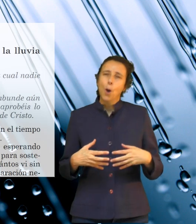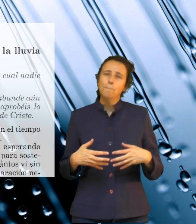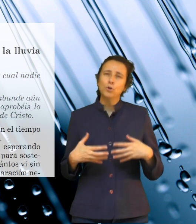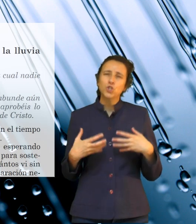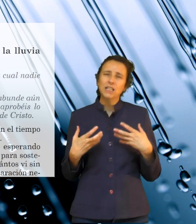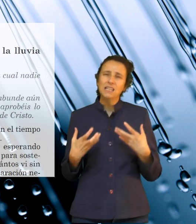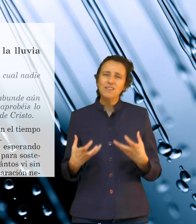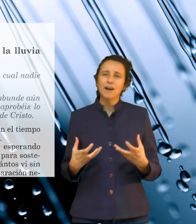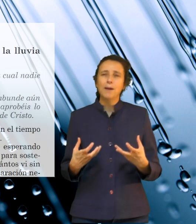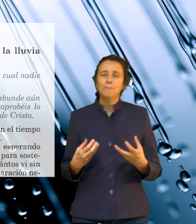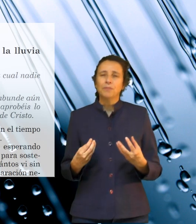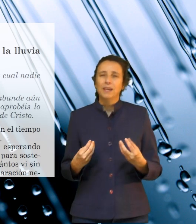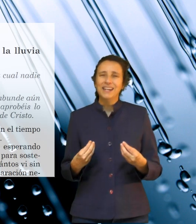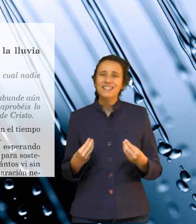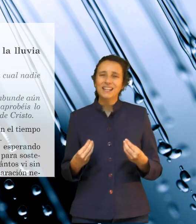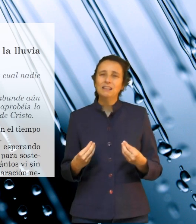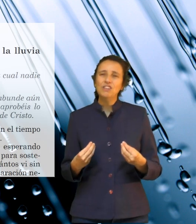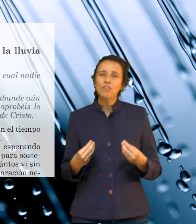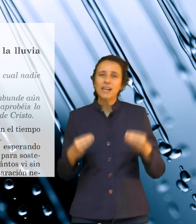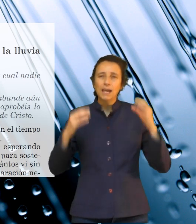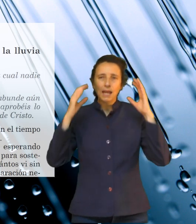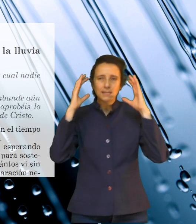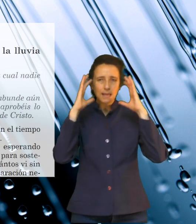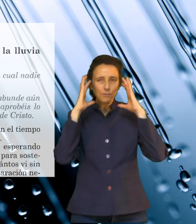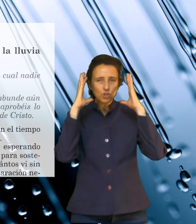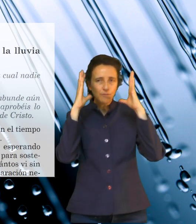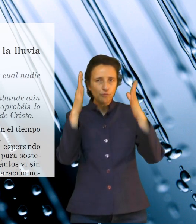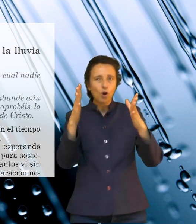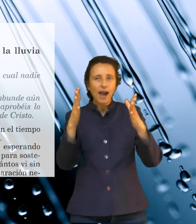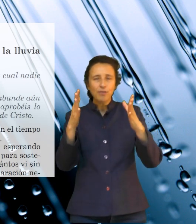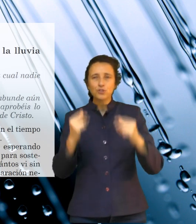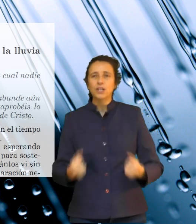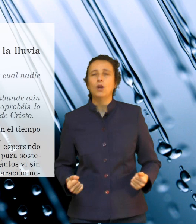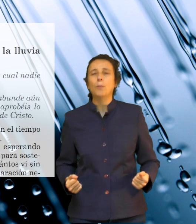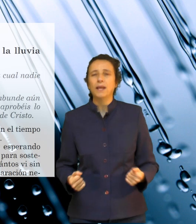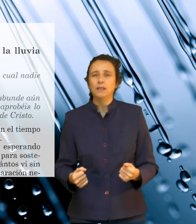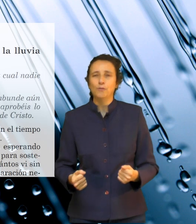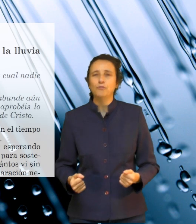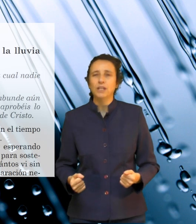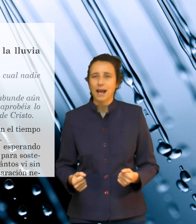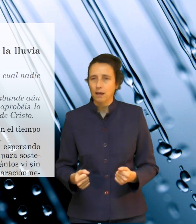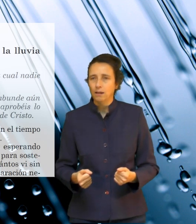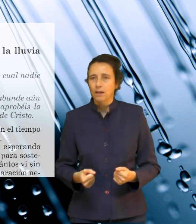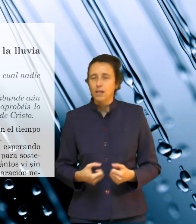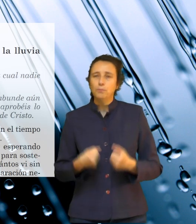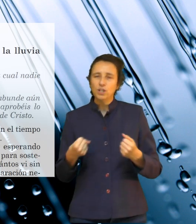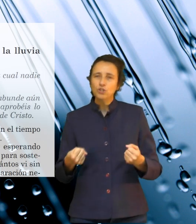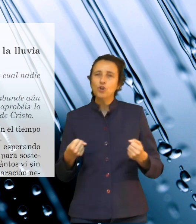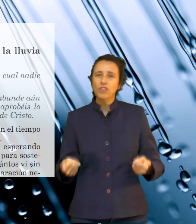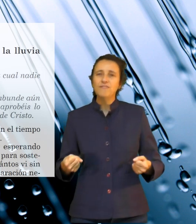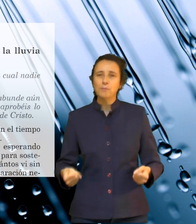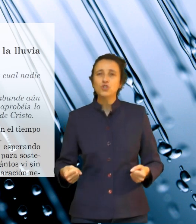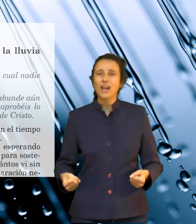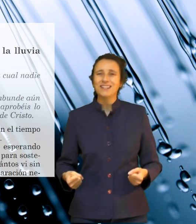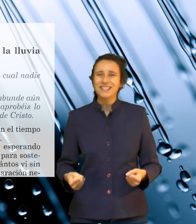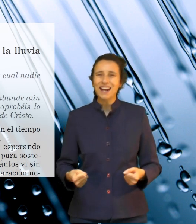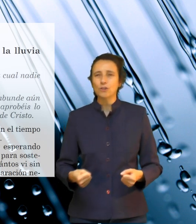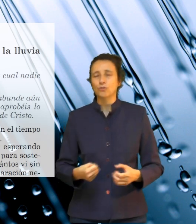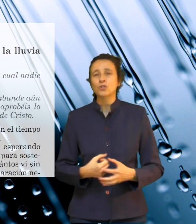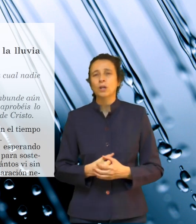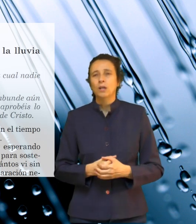actitud positiva, en el sentido de que estamos enfocados en el objetivo final y por eso no